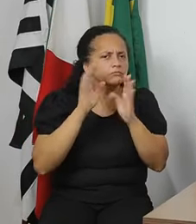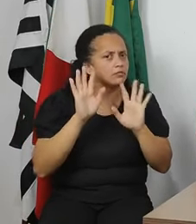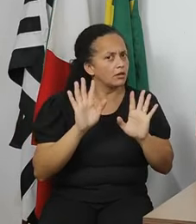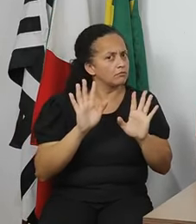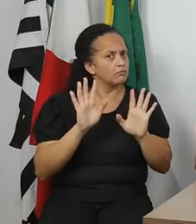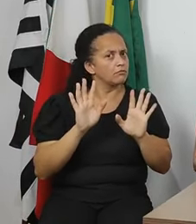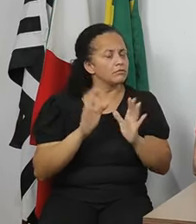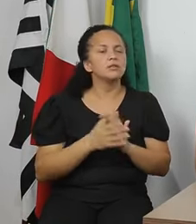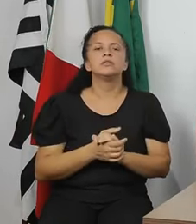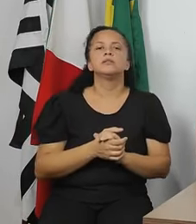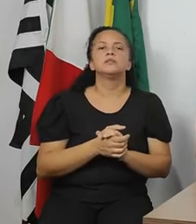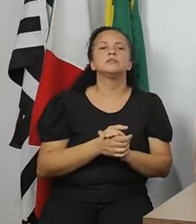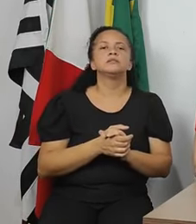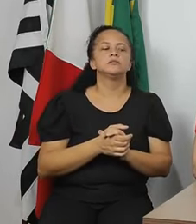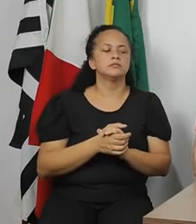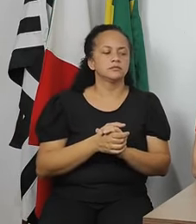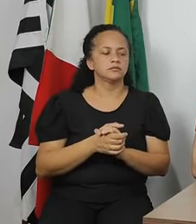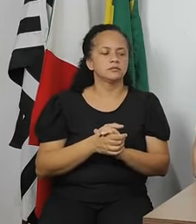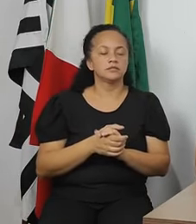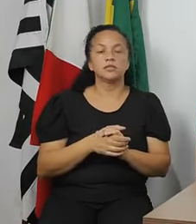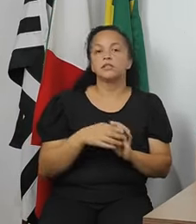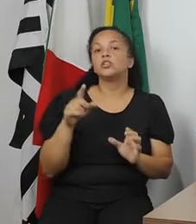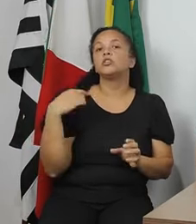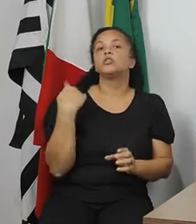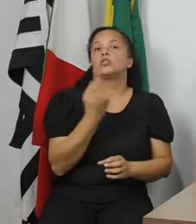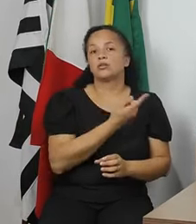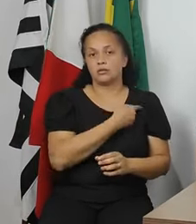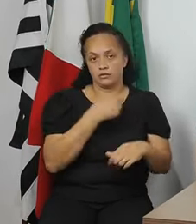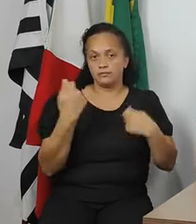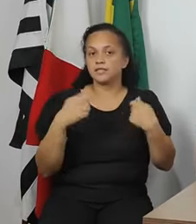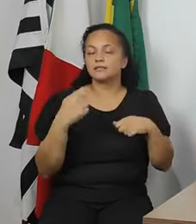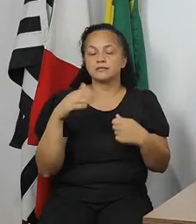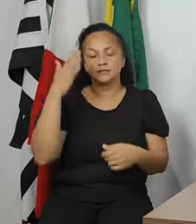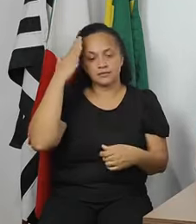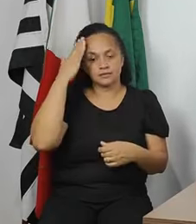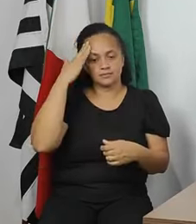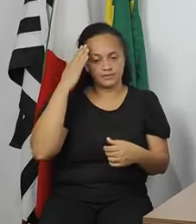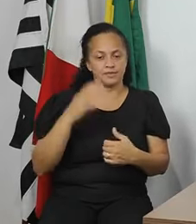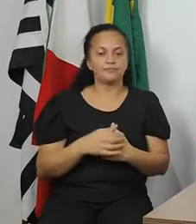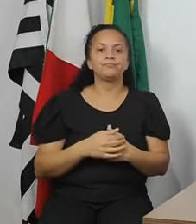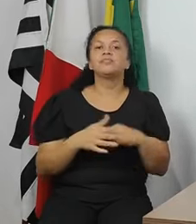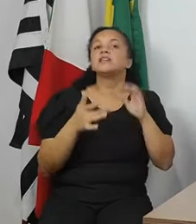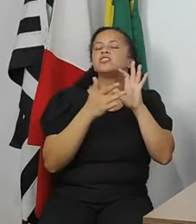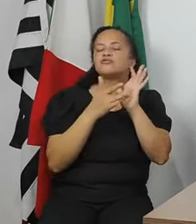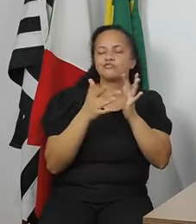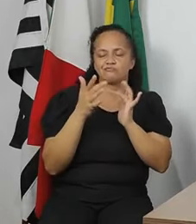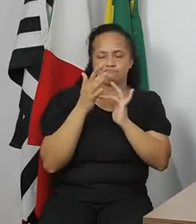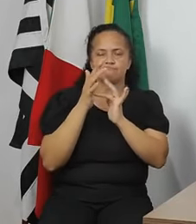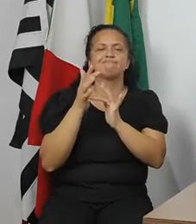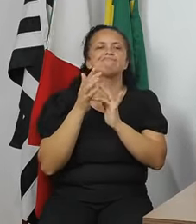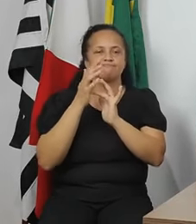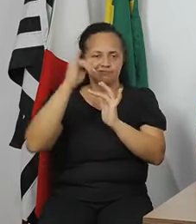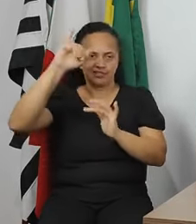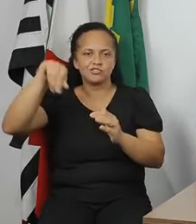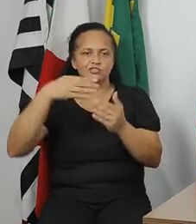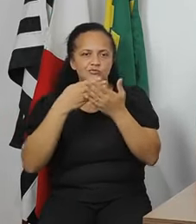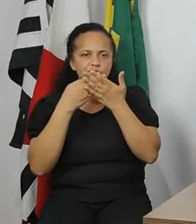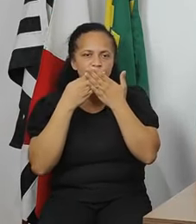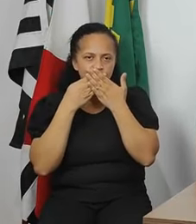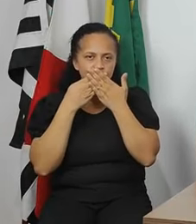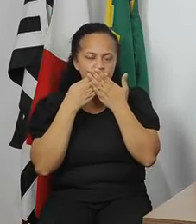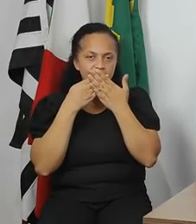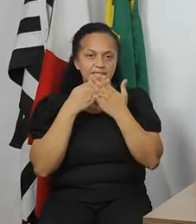o primeiro sentimento que deveria vir da gente é assim, Jesus jejuou. Se ele